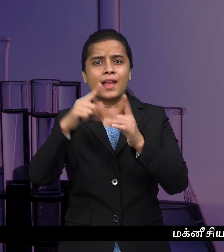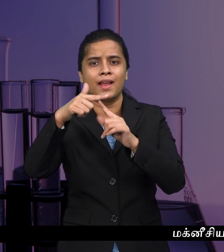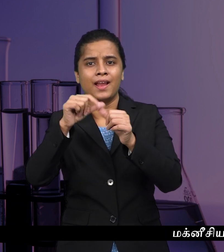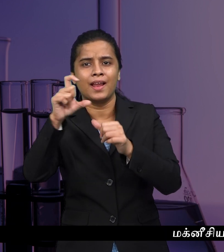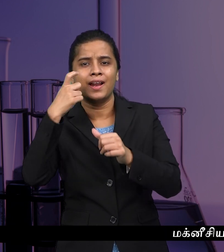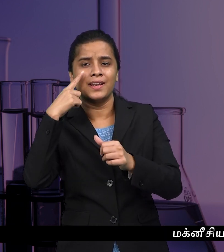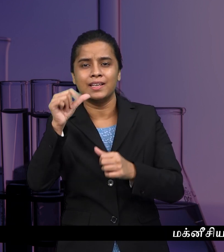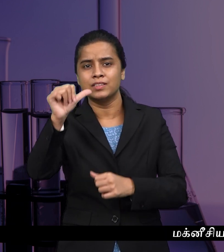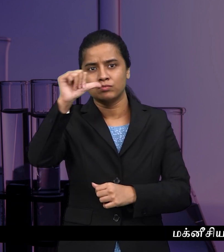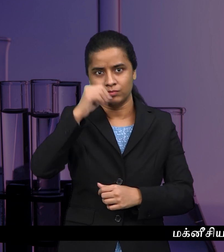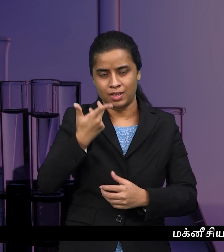மெக்னீசியாவின் பால் போன்ற